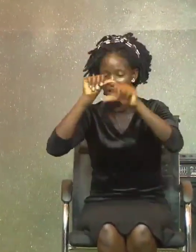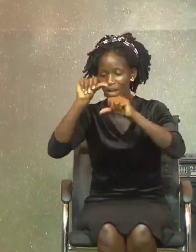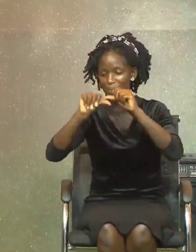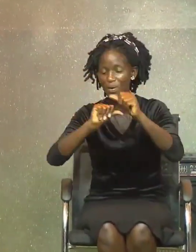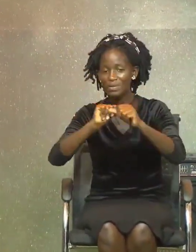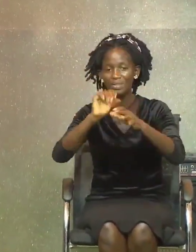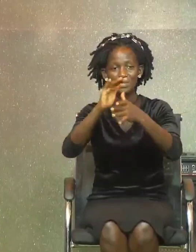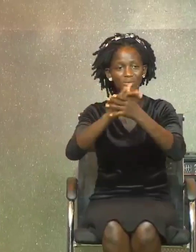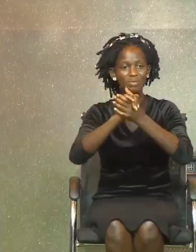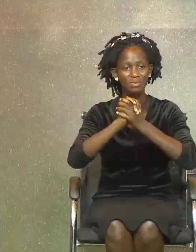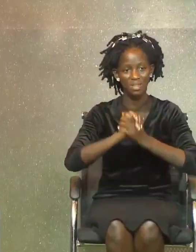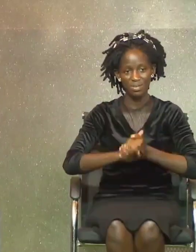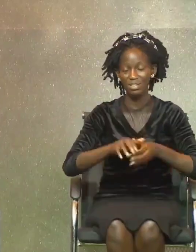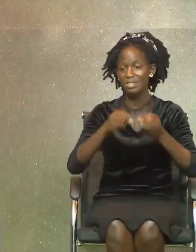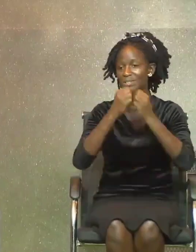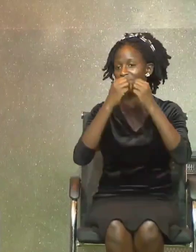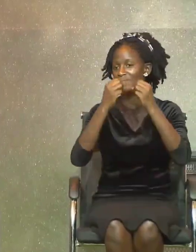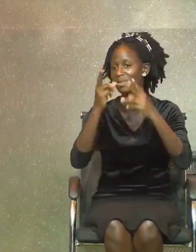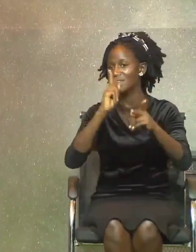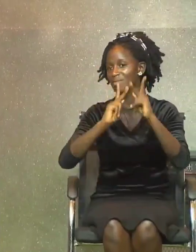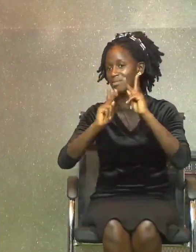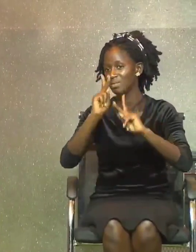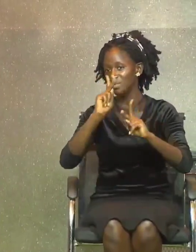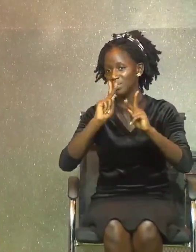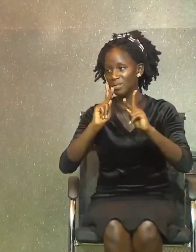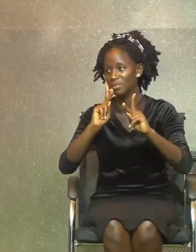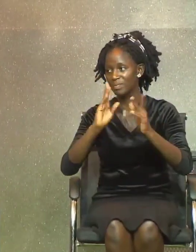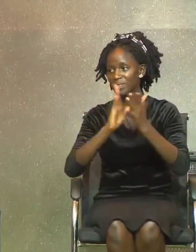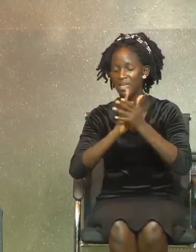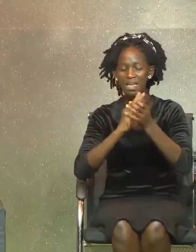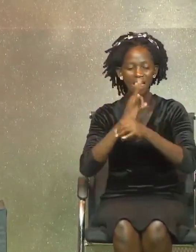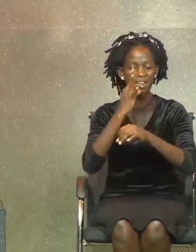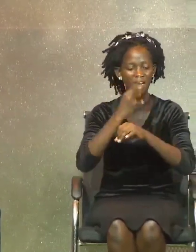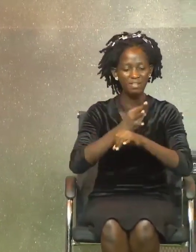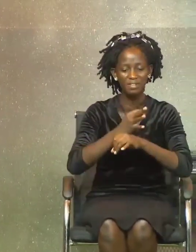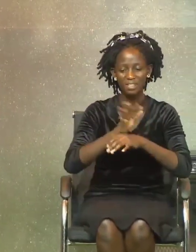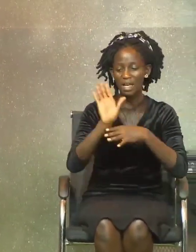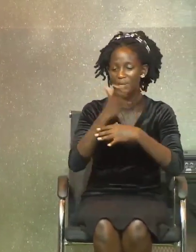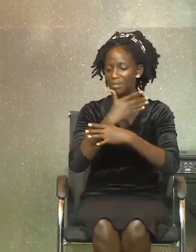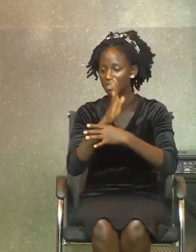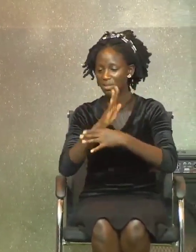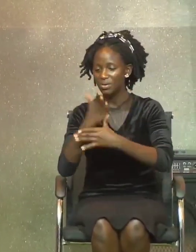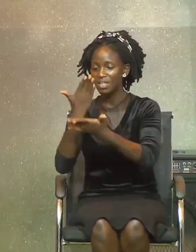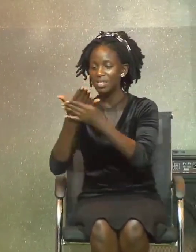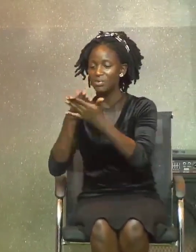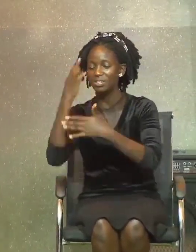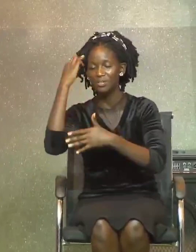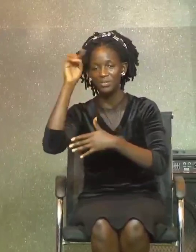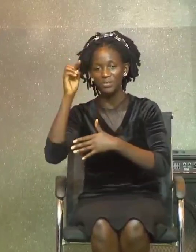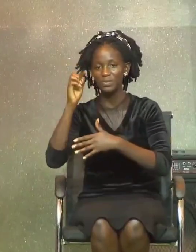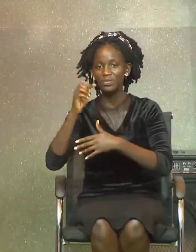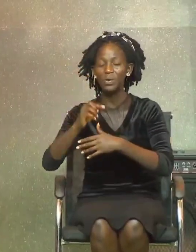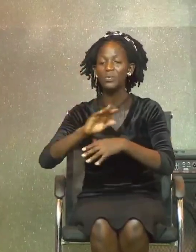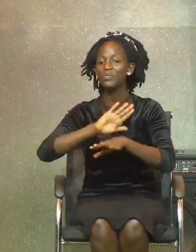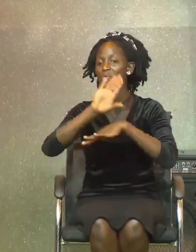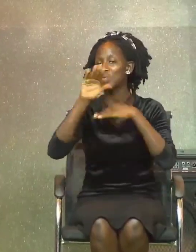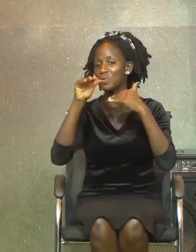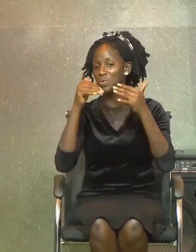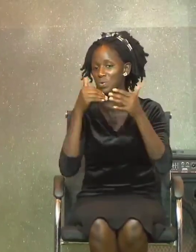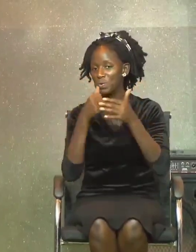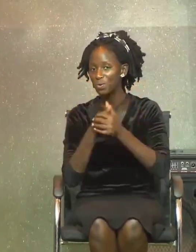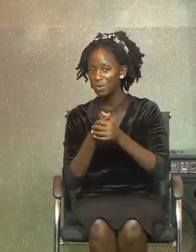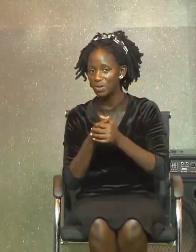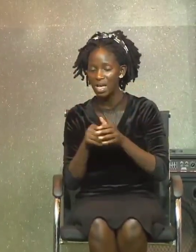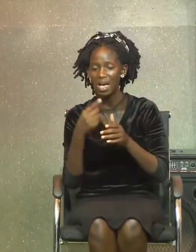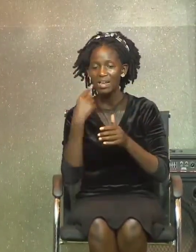ag'obufumbo banji bemaze okugaweereza yesebu era byenyinza